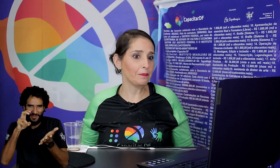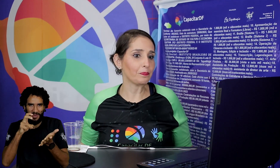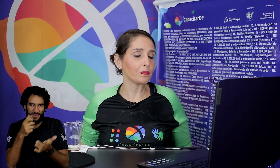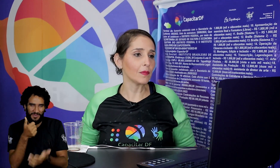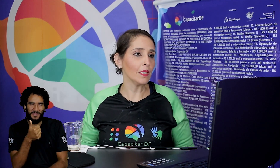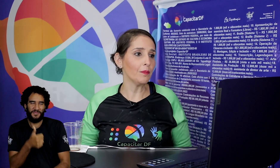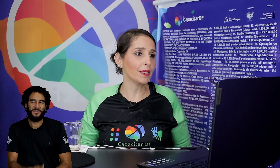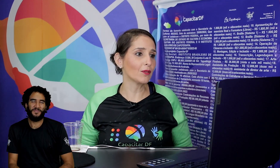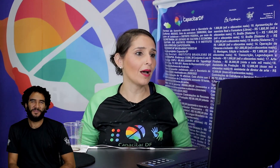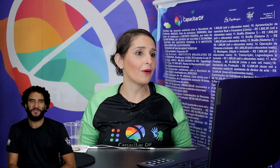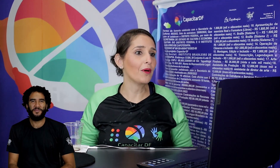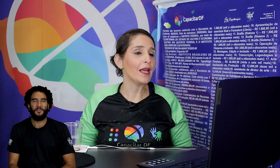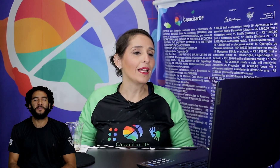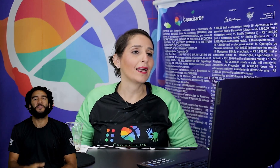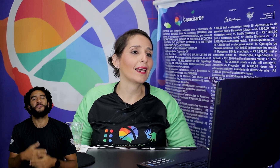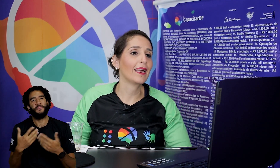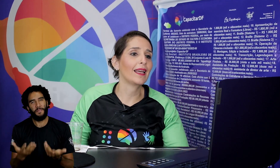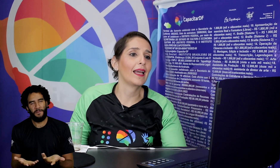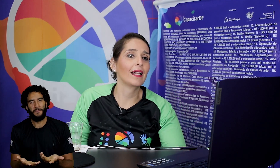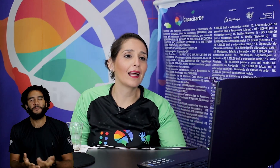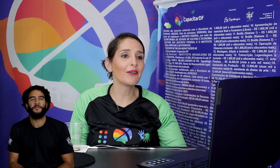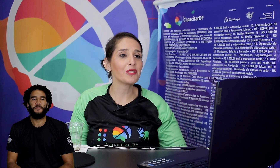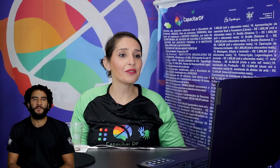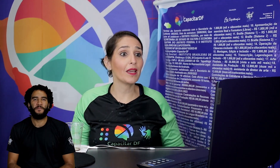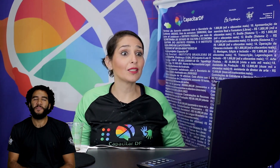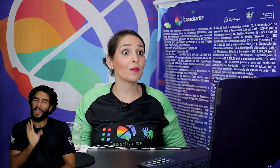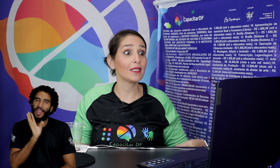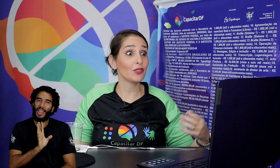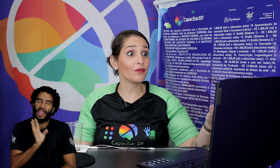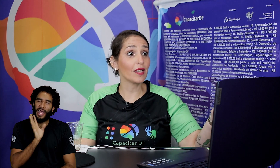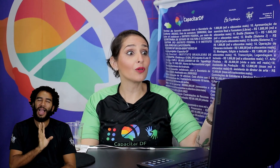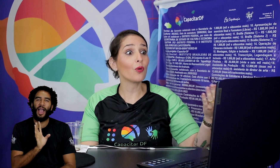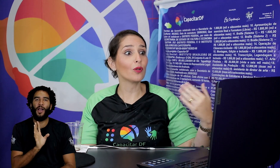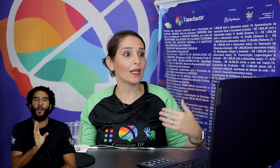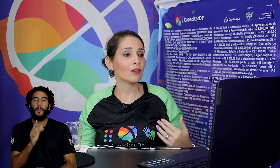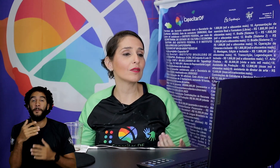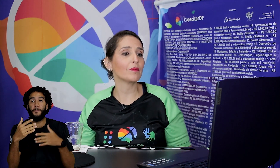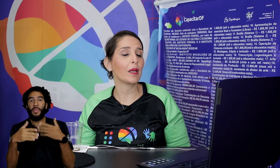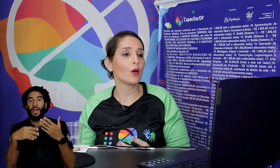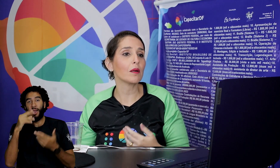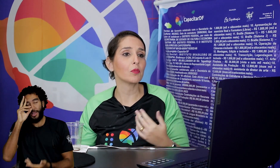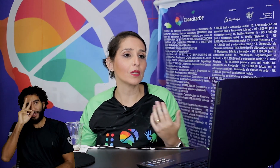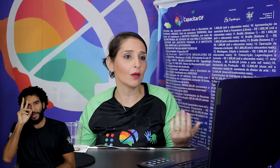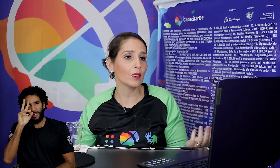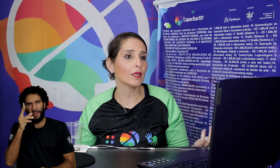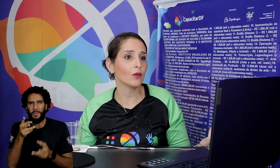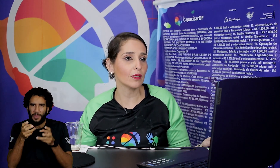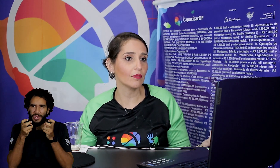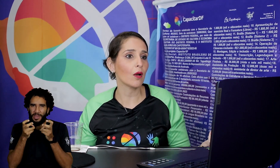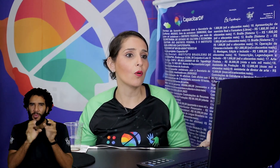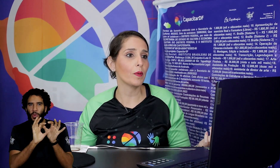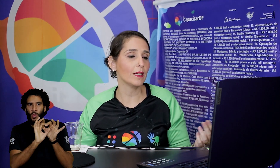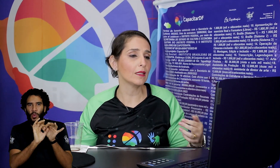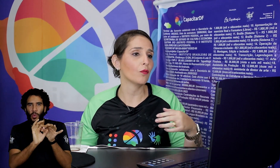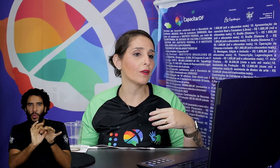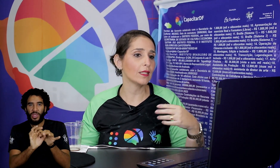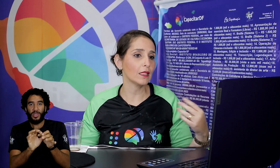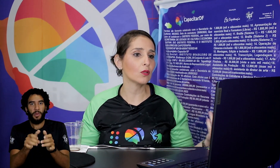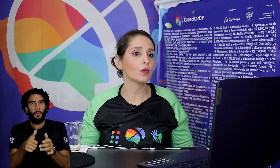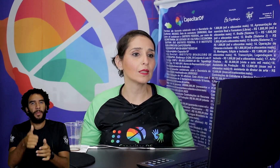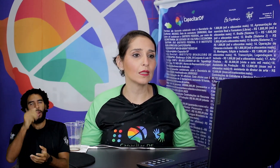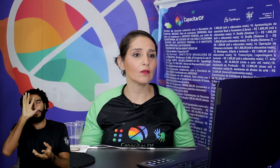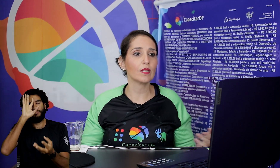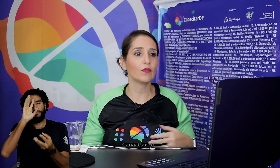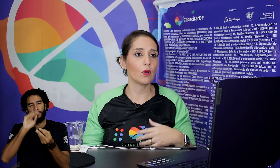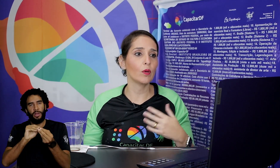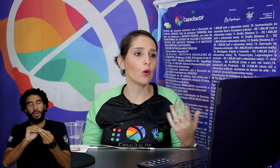tá? Pessoal, é legal a gente ver isso, mas a gente vê que o contexto melhora muita coisa, inclusive da compreensão. Frases